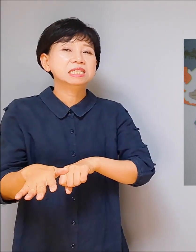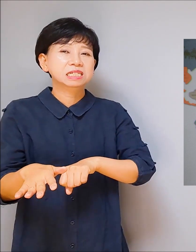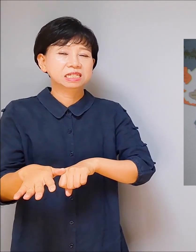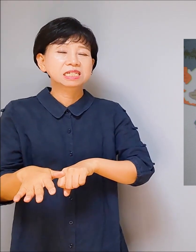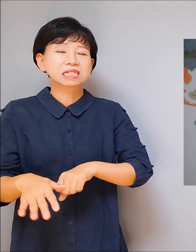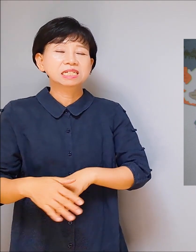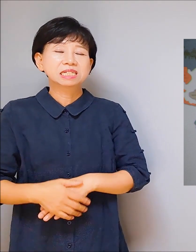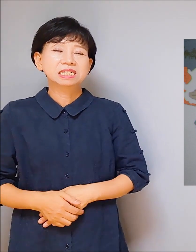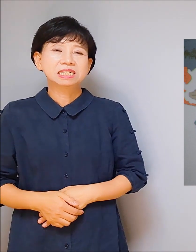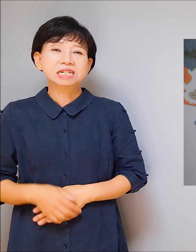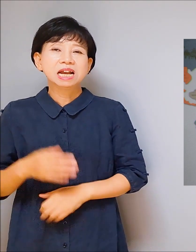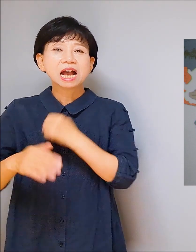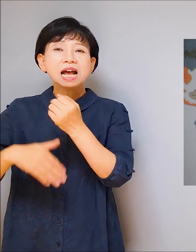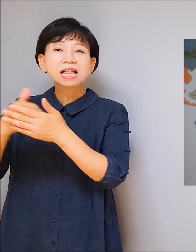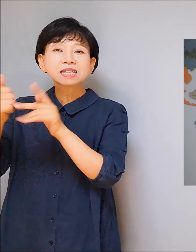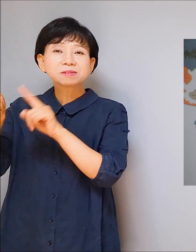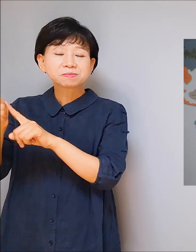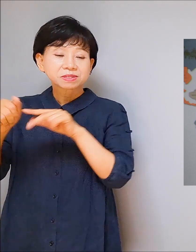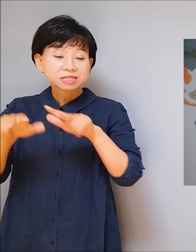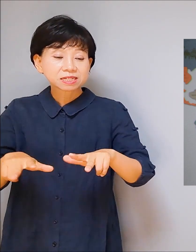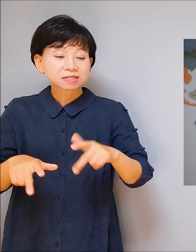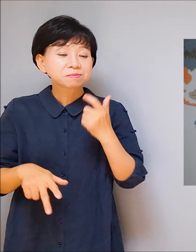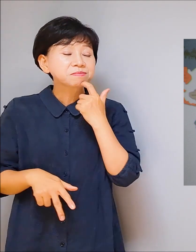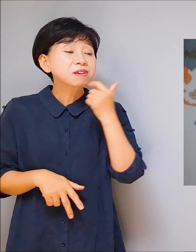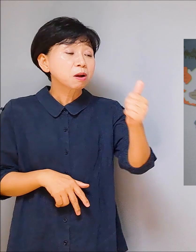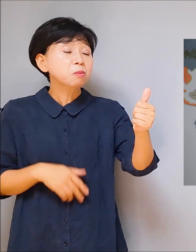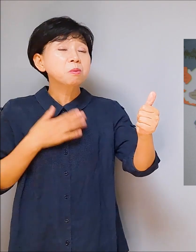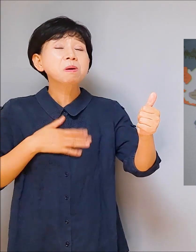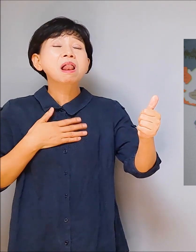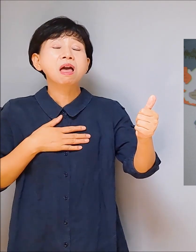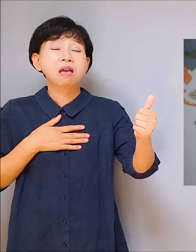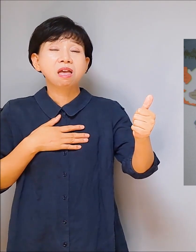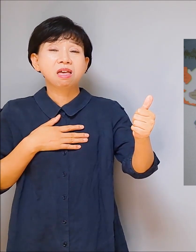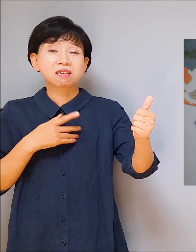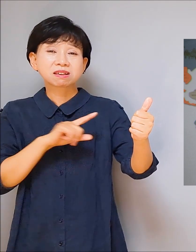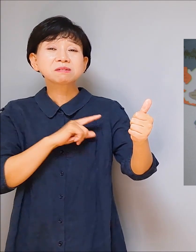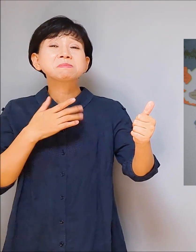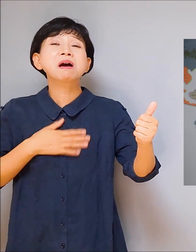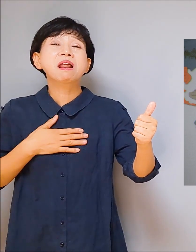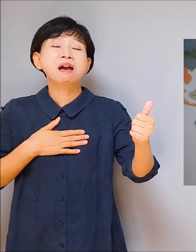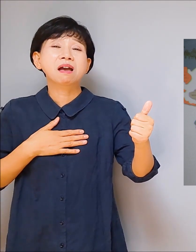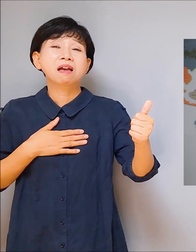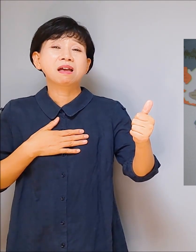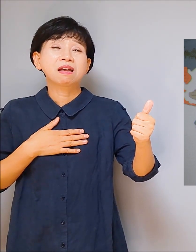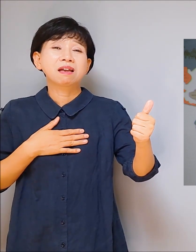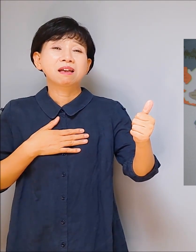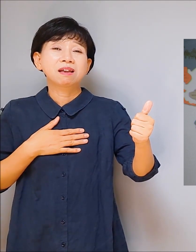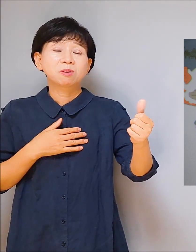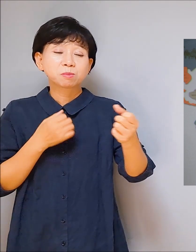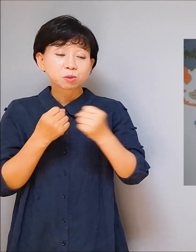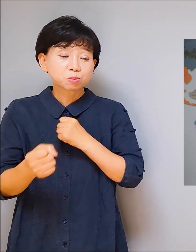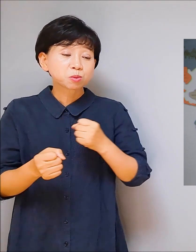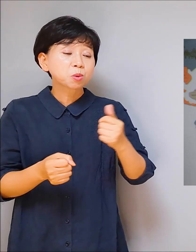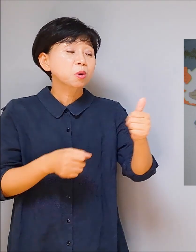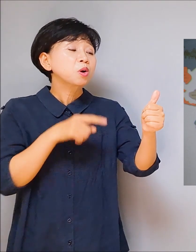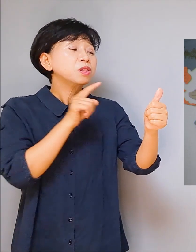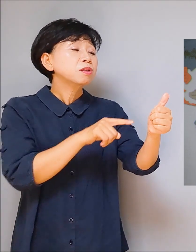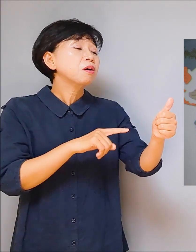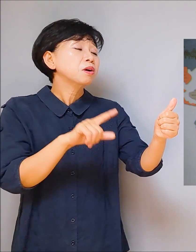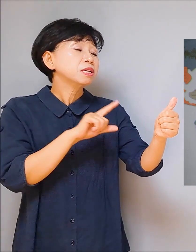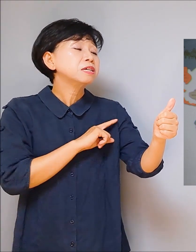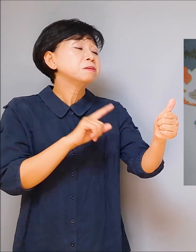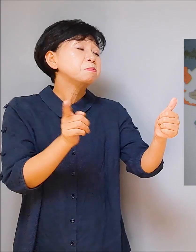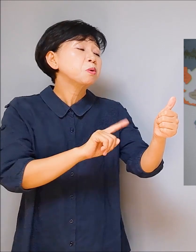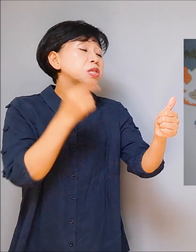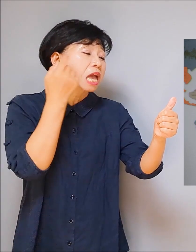거예요. 하나님은 지금 야곱의 이름을 정확히 알고 계세요. 그런데 내 이름 뭐냐라고 하는